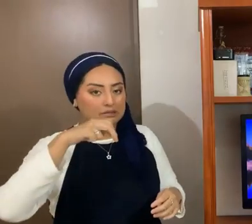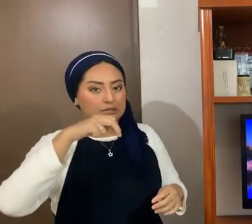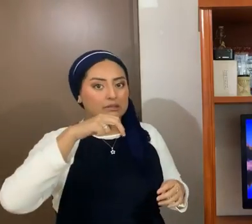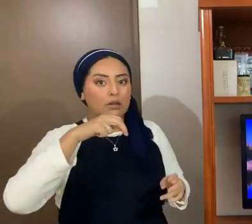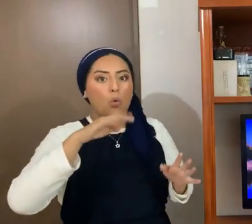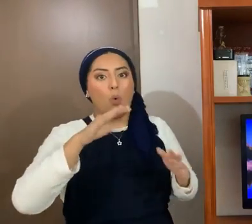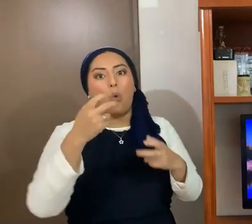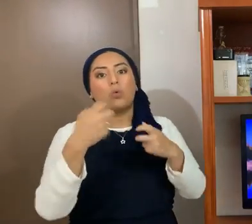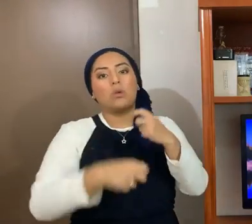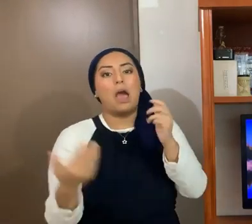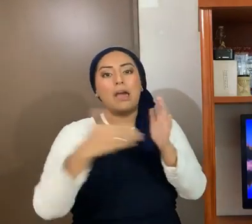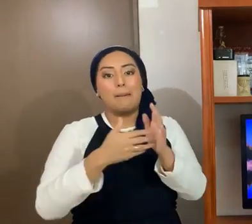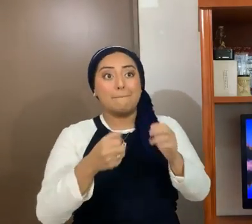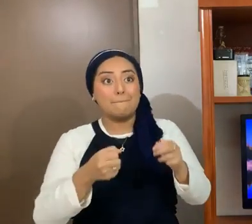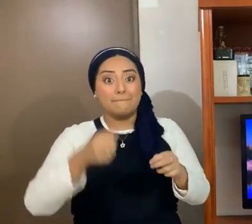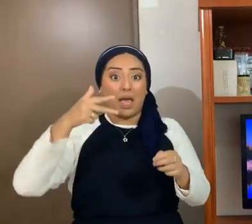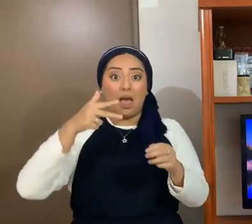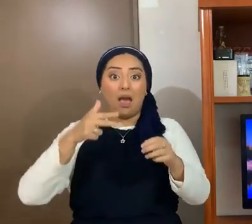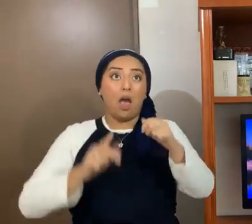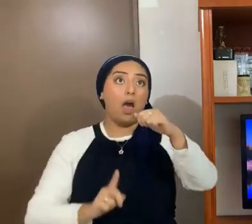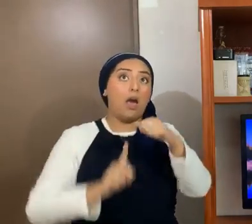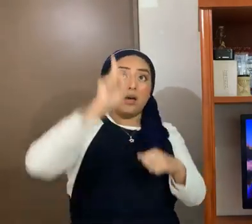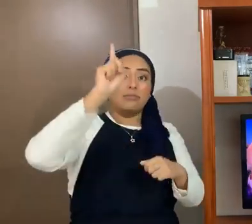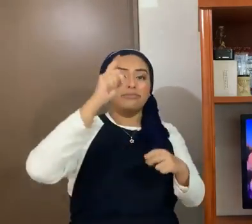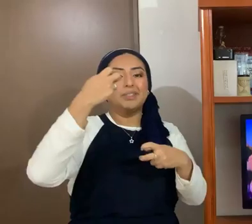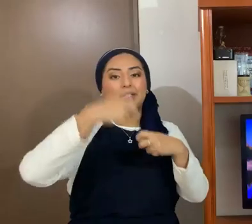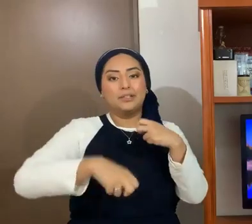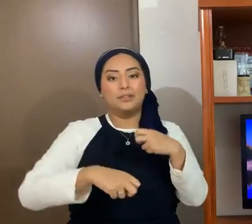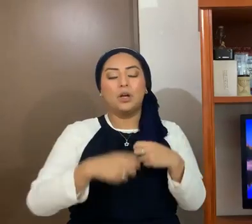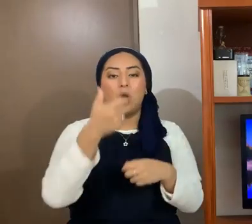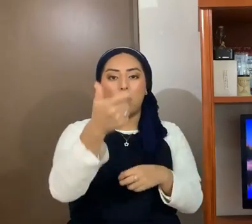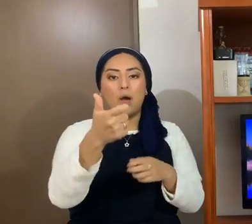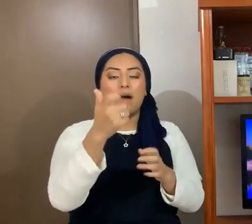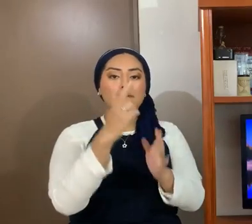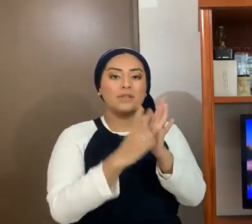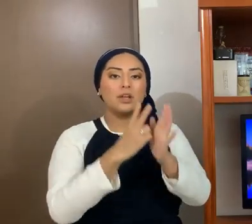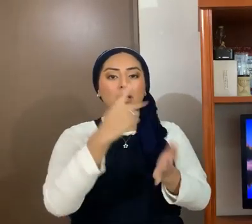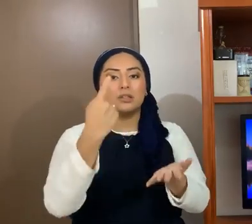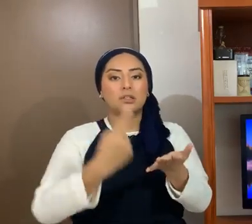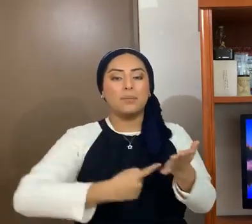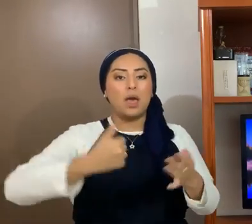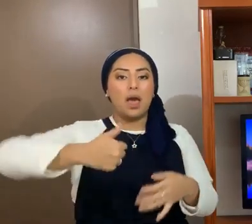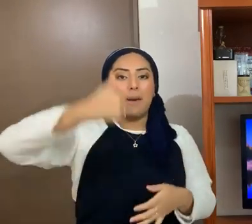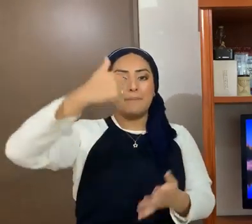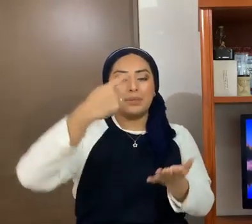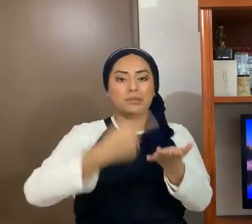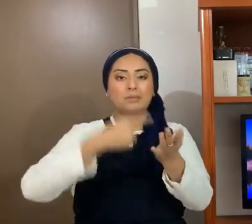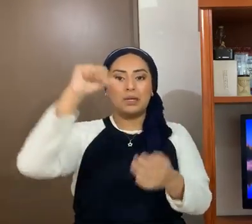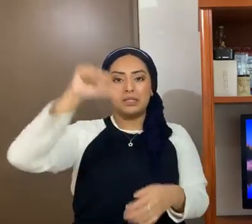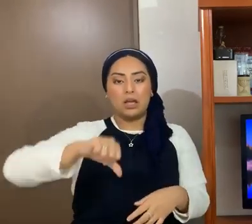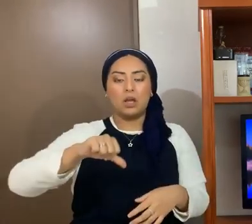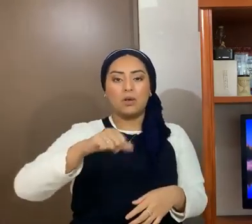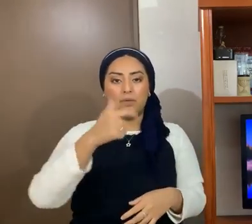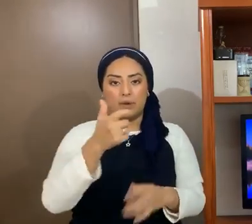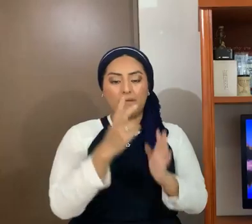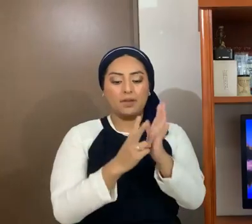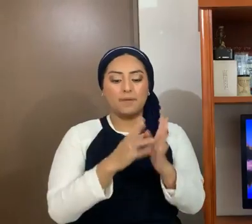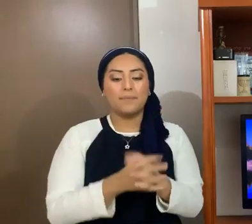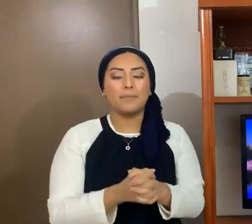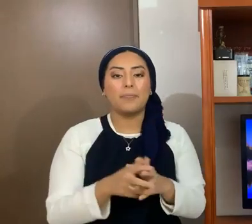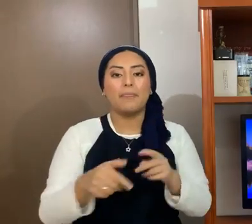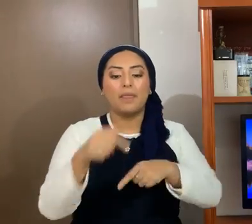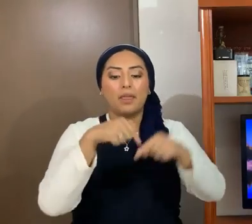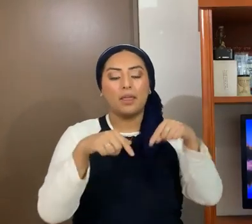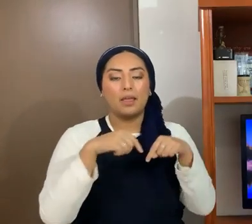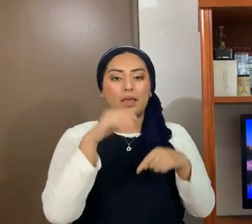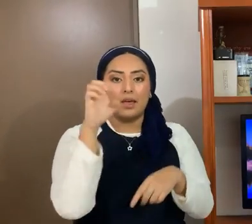que volverlos a subir, le va a costar mucho trabajo. Vean el tema, a veces arriba, a veces abajo, que nos dio nuestro amado Naví. Vamos a regresar a